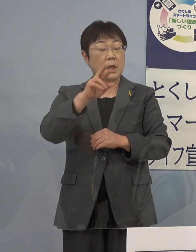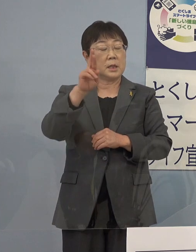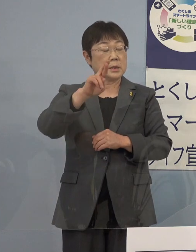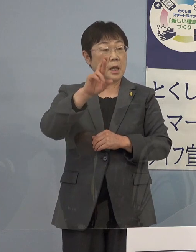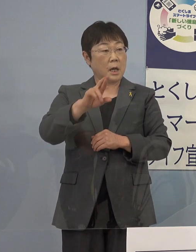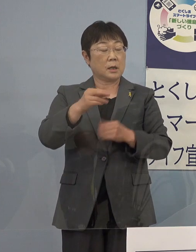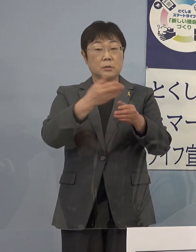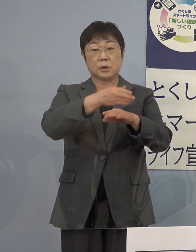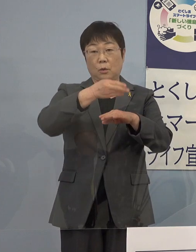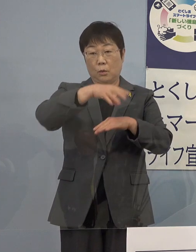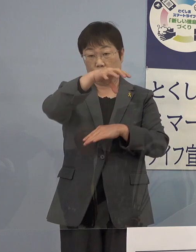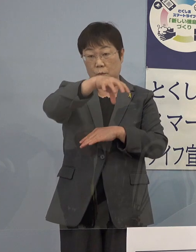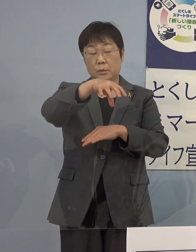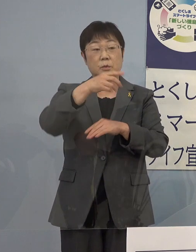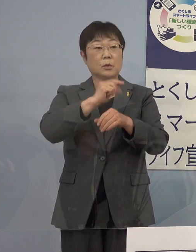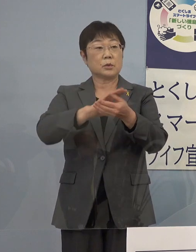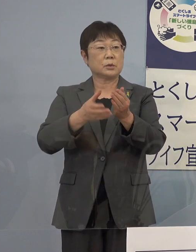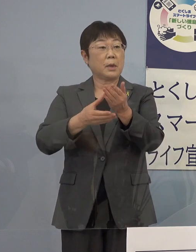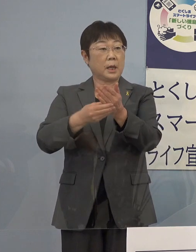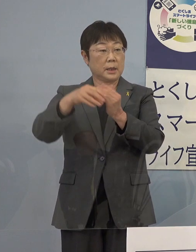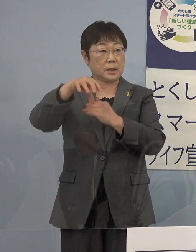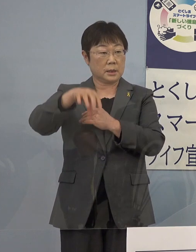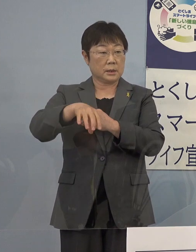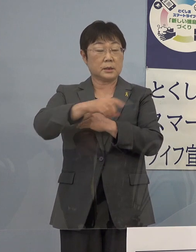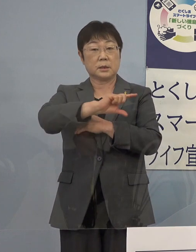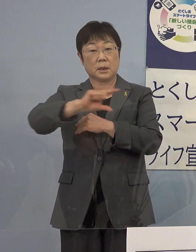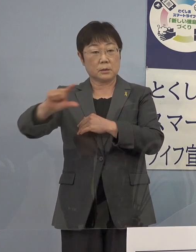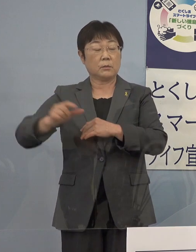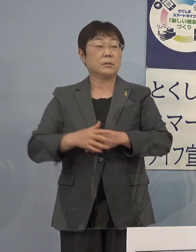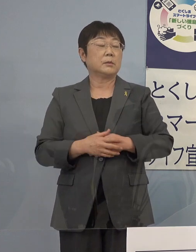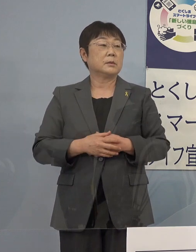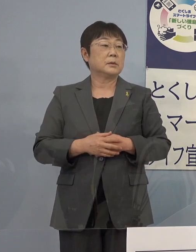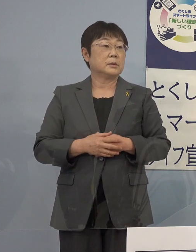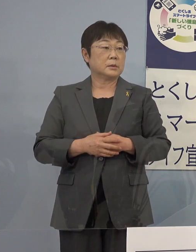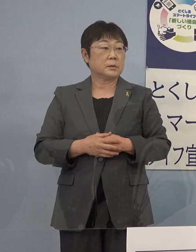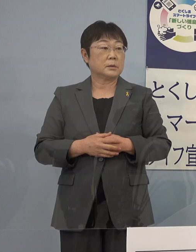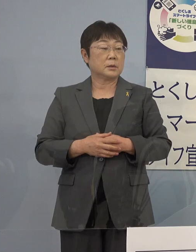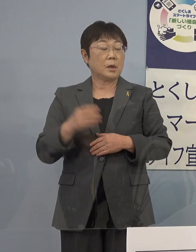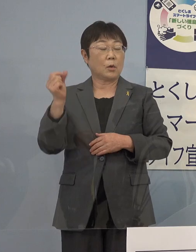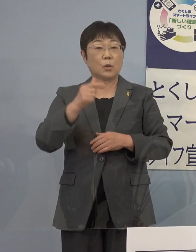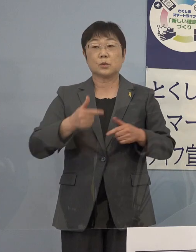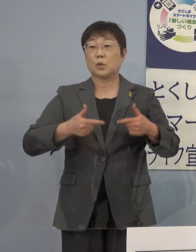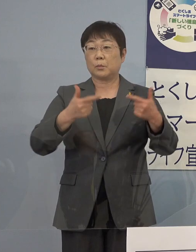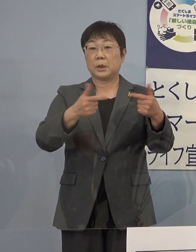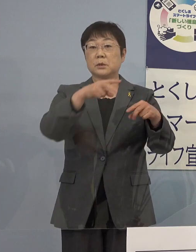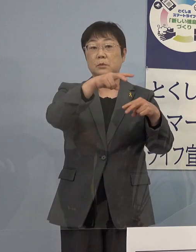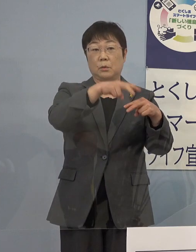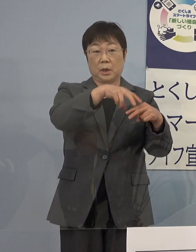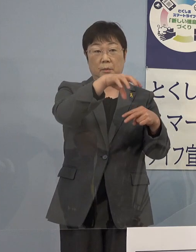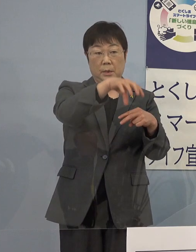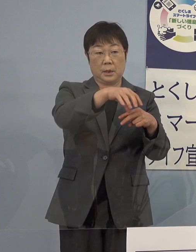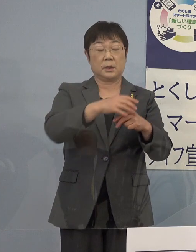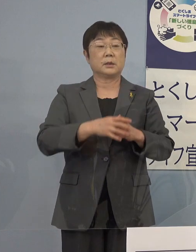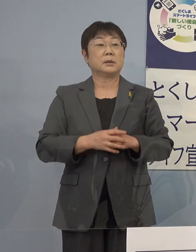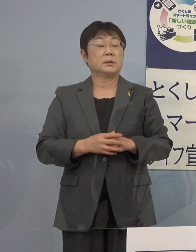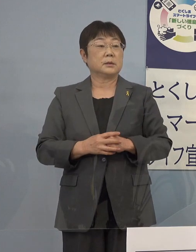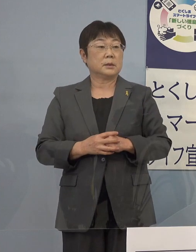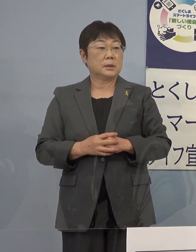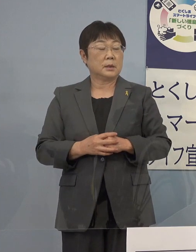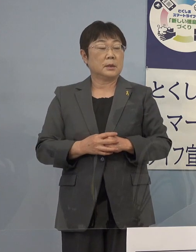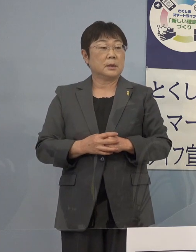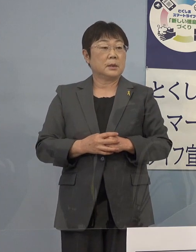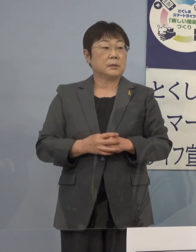国徳島駅であるとか、あるいは高速バス、その